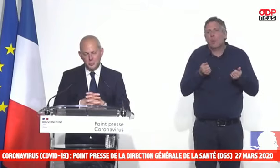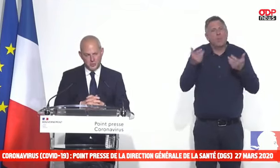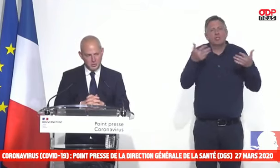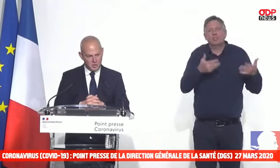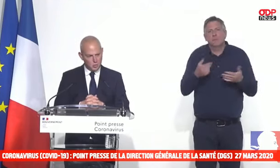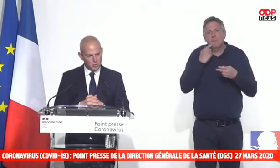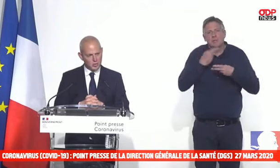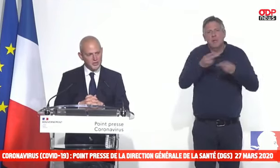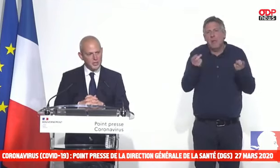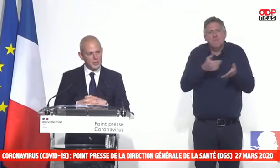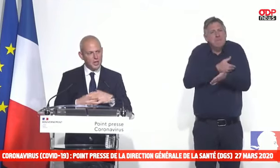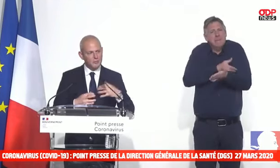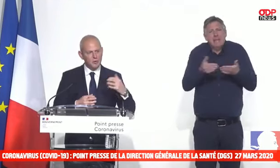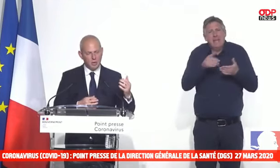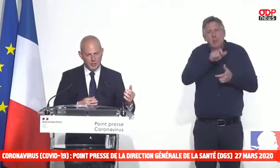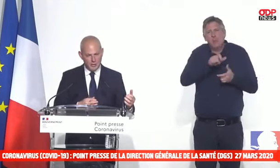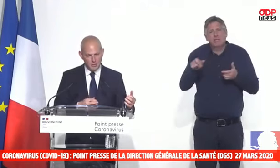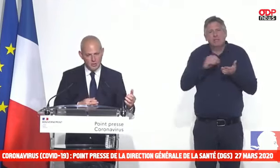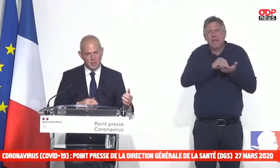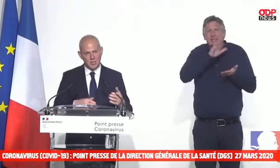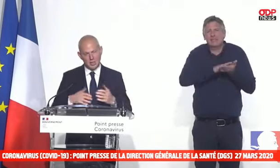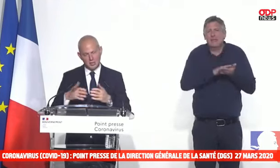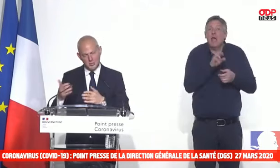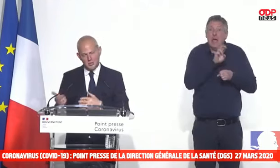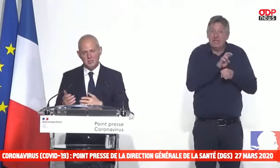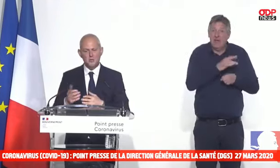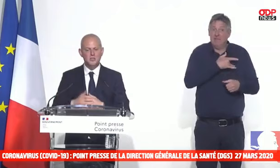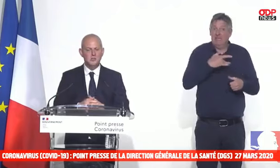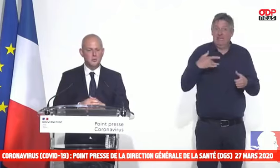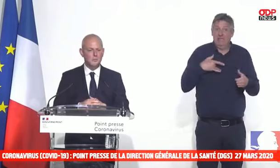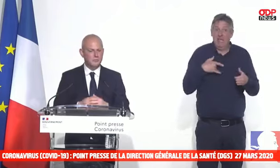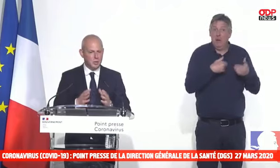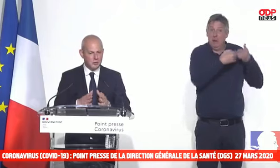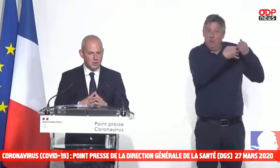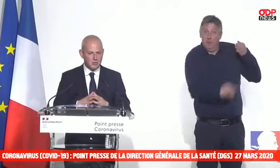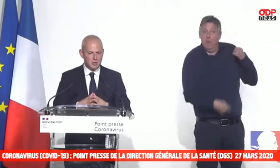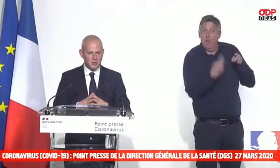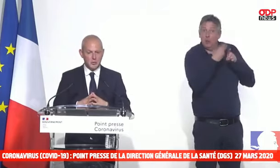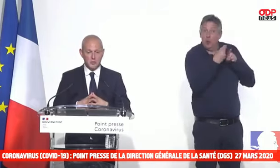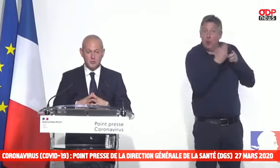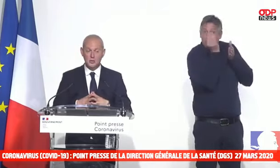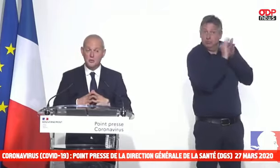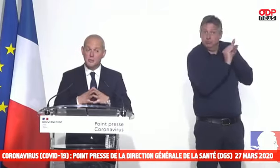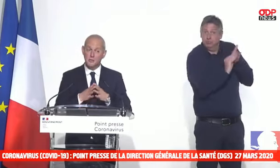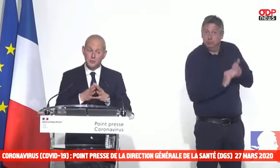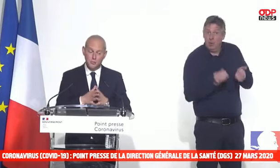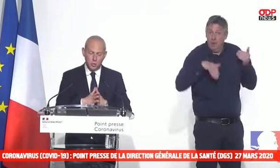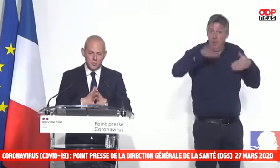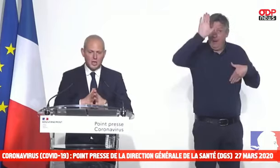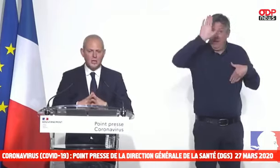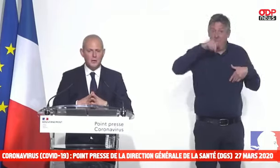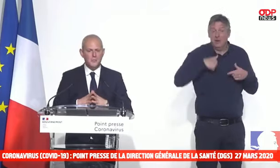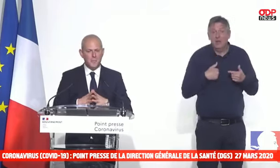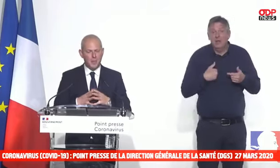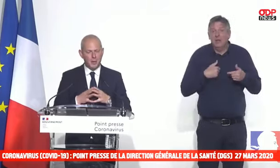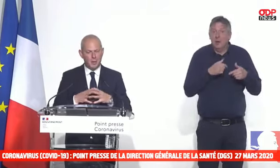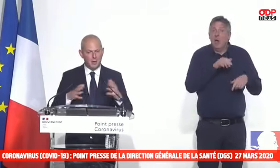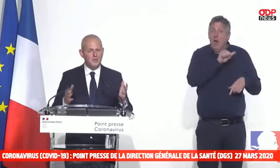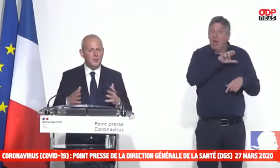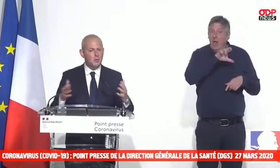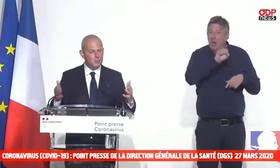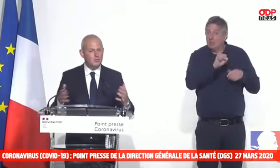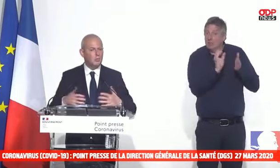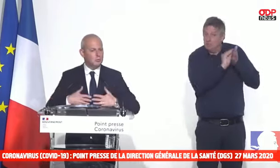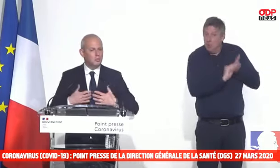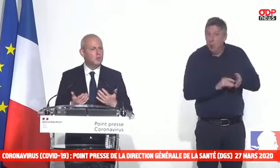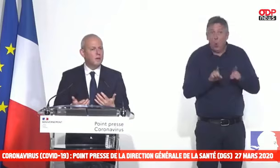milliers de personnes qui se sont inscrites, à la fois sur la réserve sanitaire qui est mise à disposition des agences régionales de santé, sur la base du volontariat,